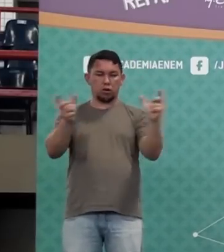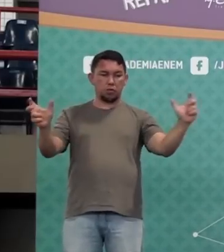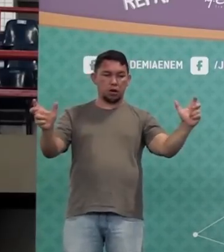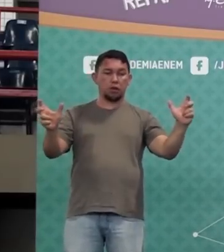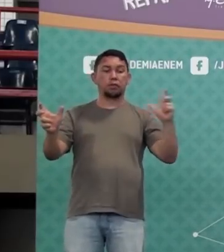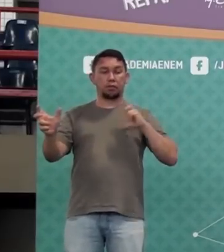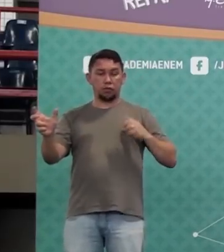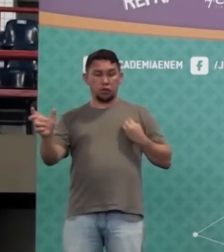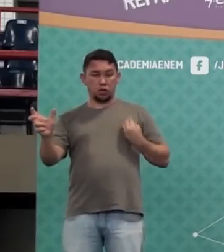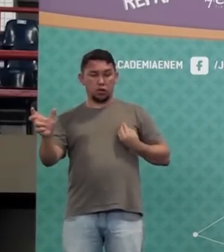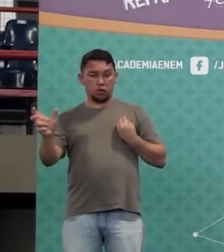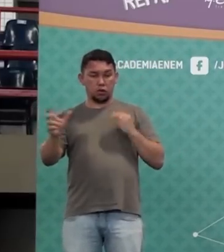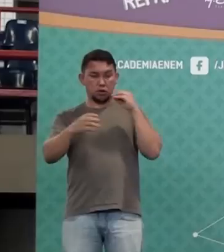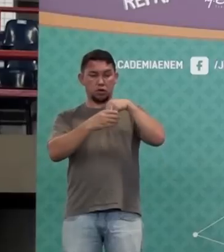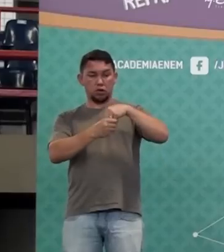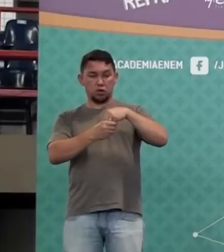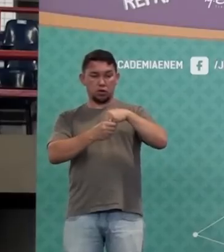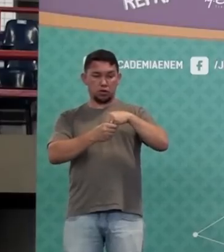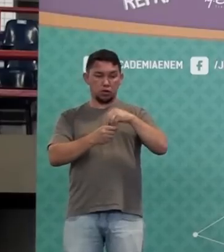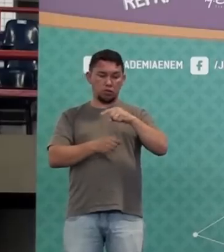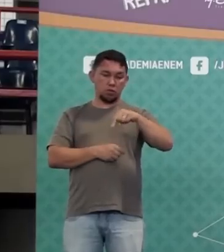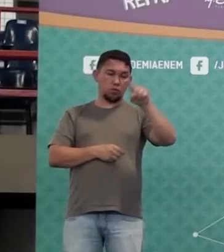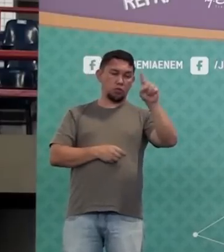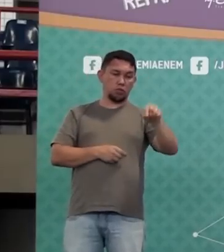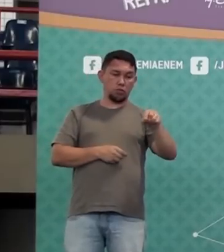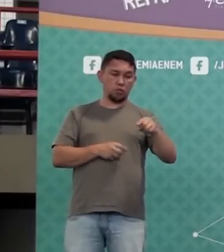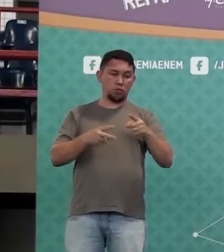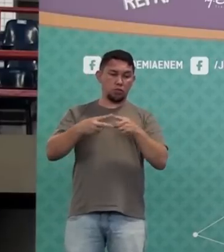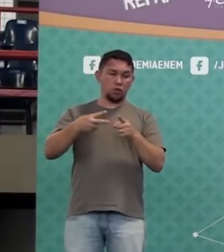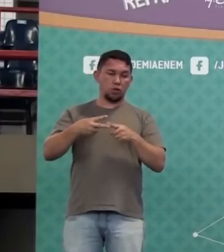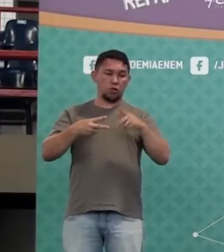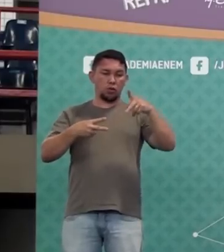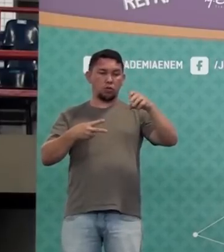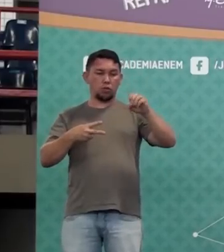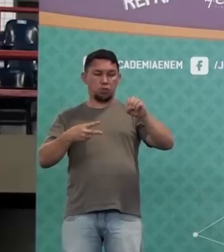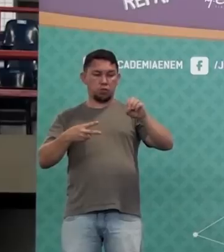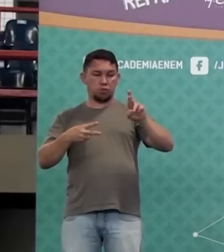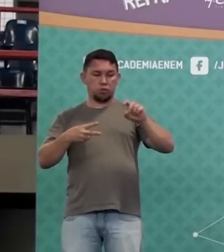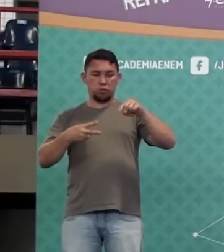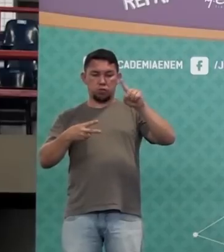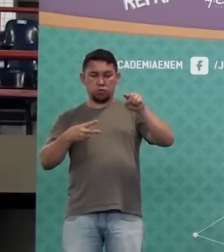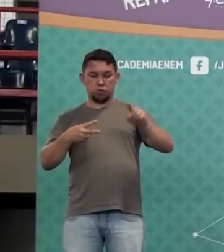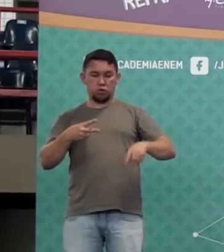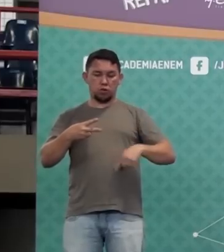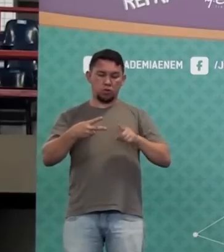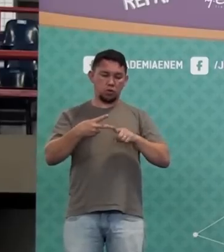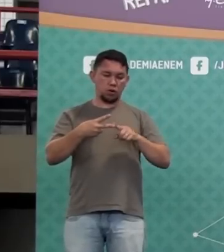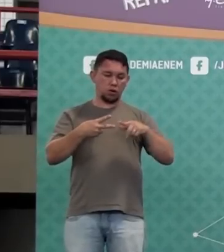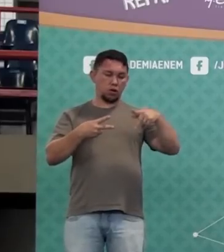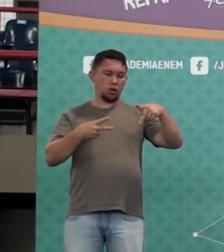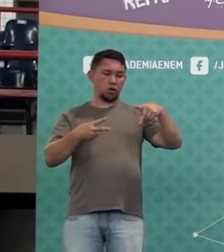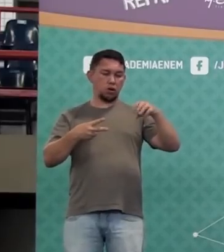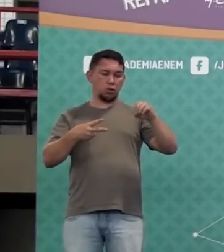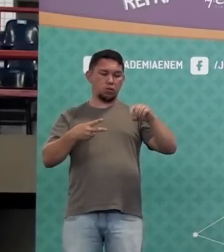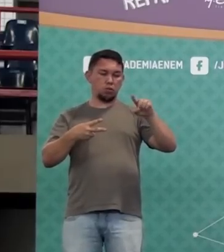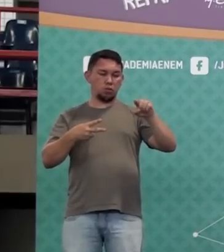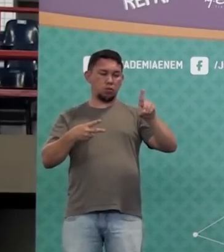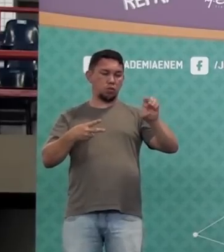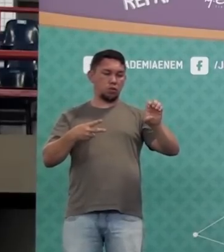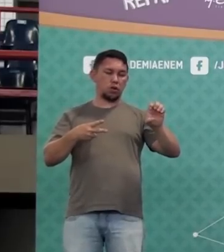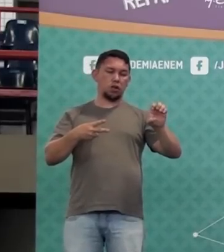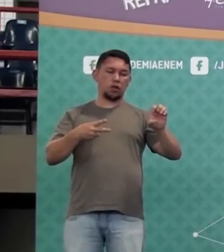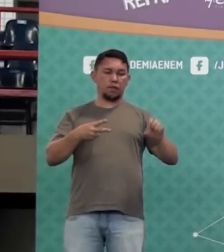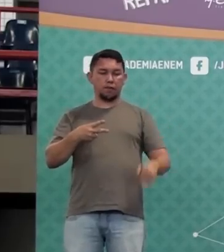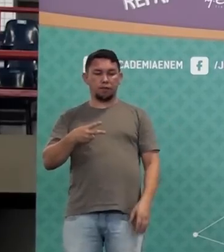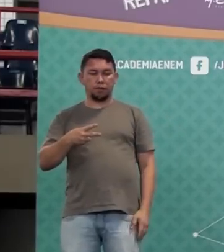que mantiveram o acento circunflexo, foram esses dois. O por e o pode, né? No caso aí é o